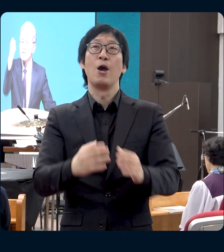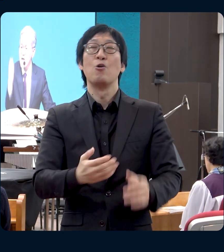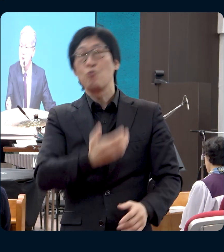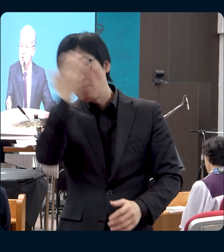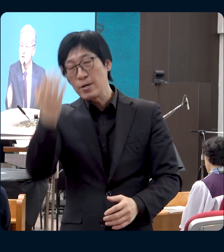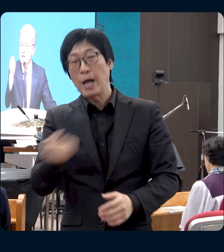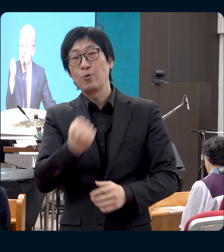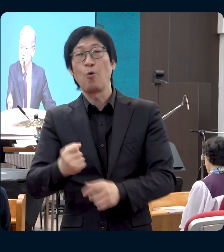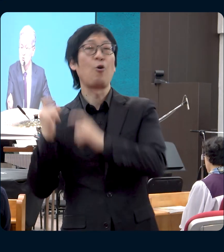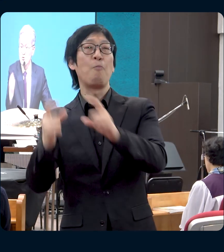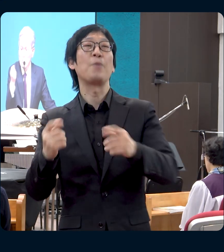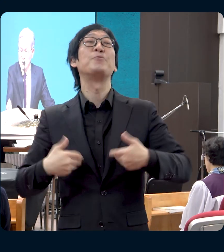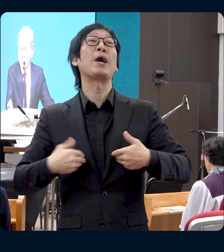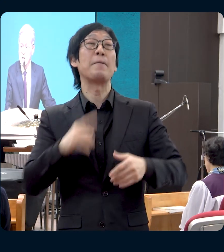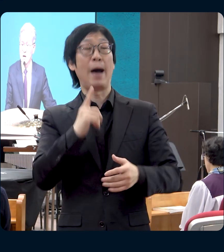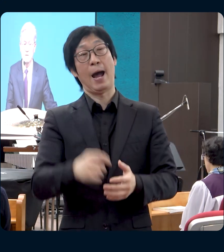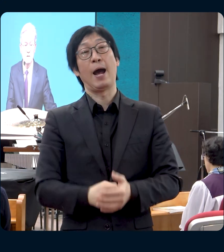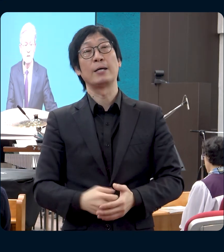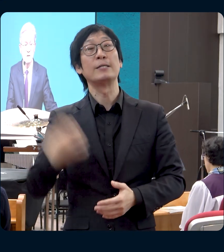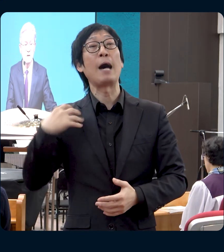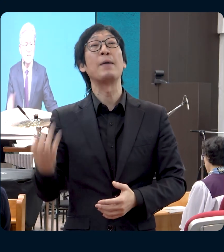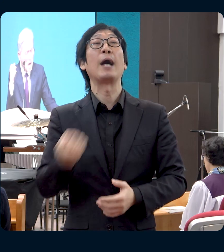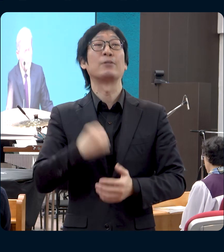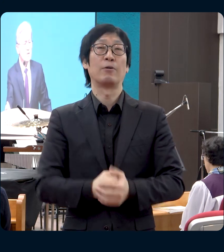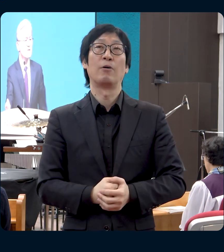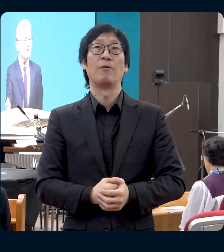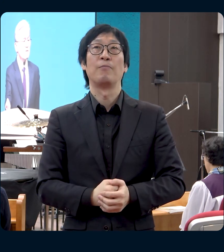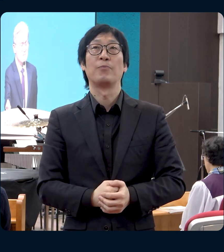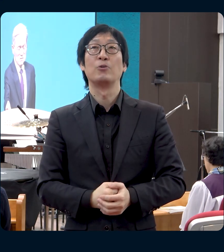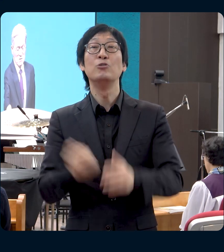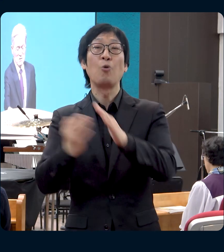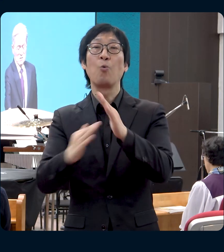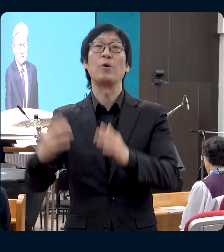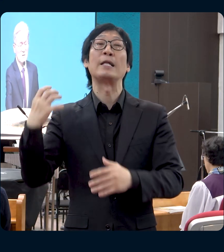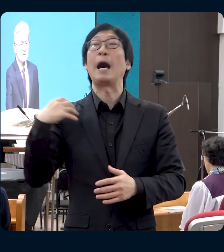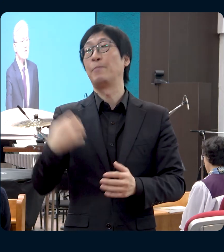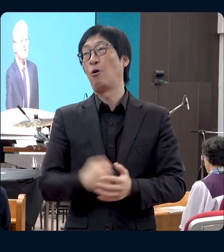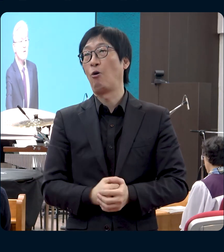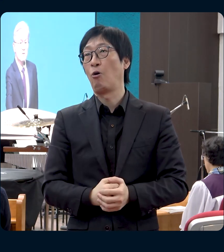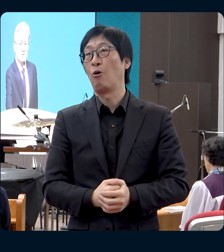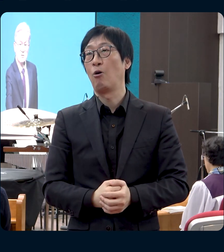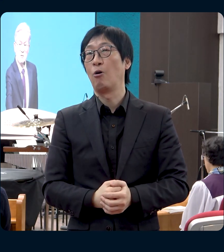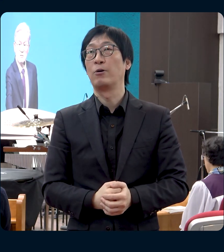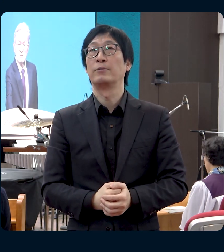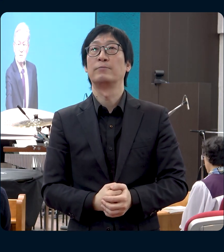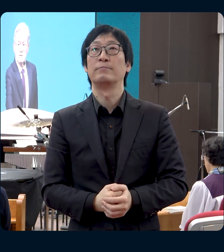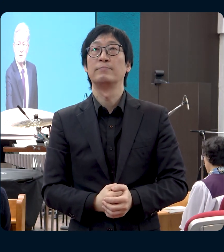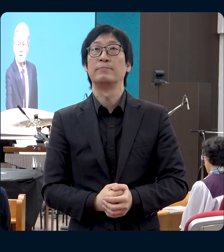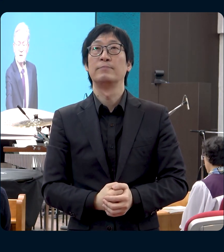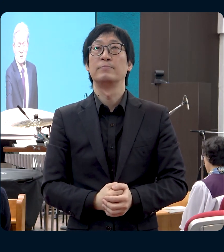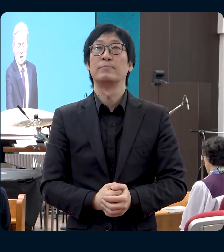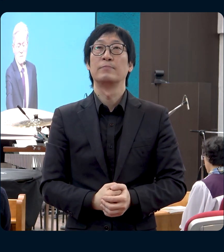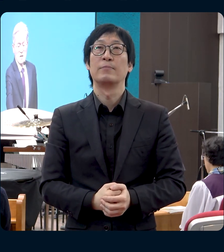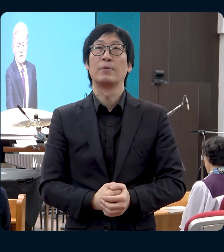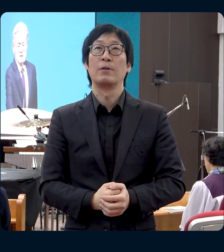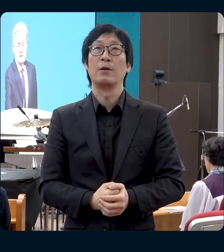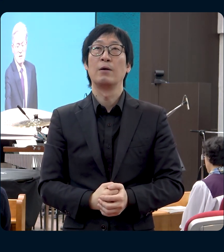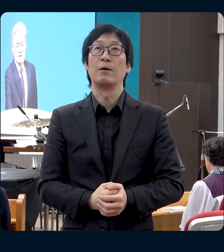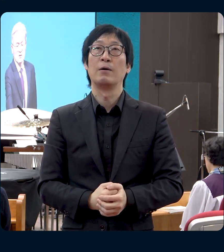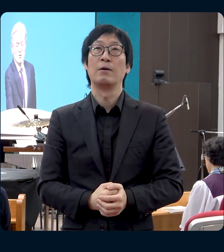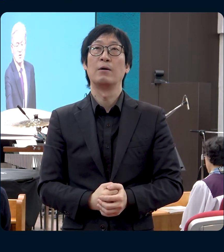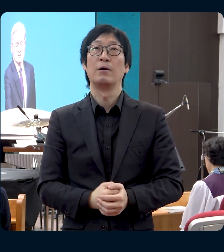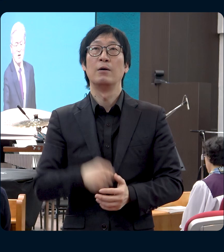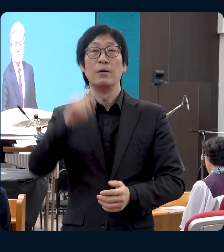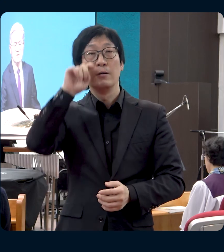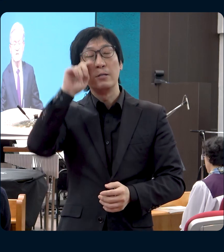될 사명이 있는 줄로 믿습니다. 사명이 있어요. 이게 정답이거든요. 그래야만이